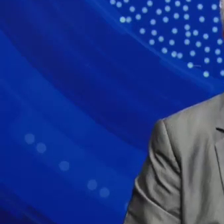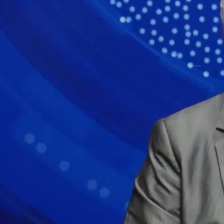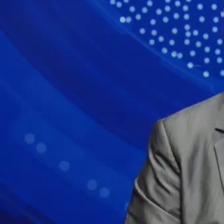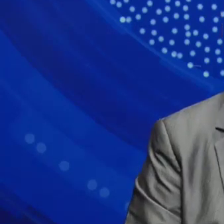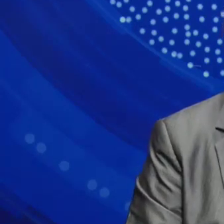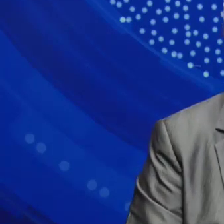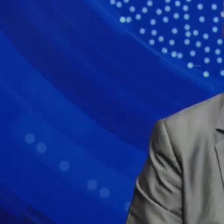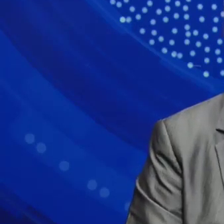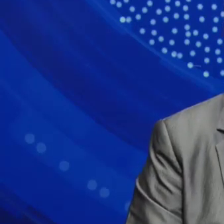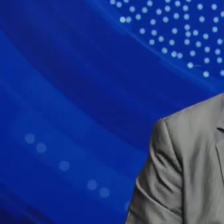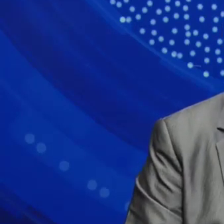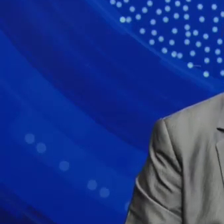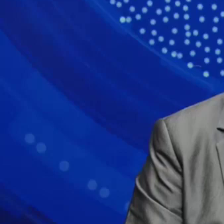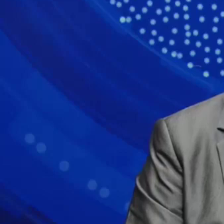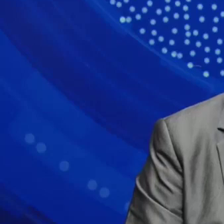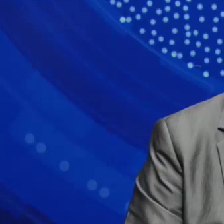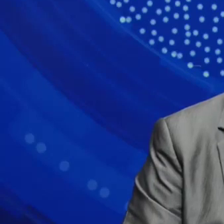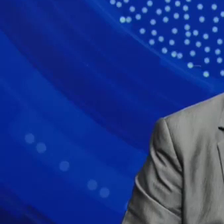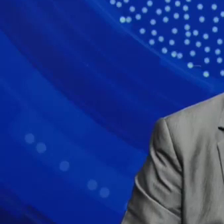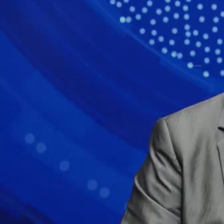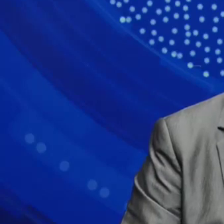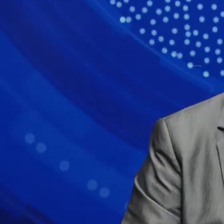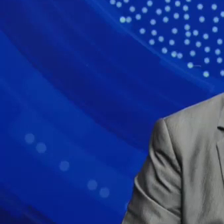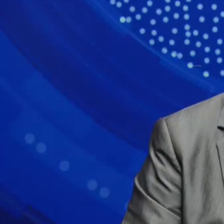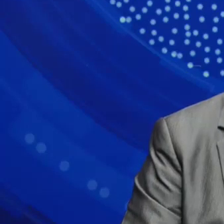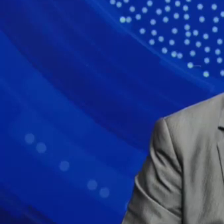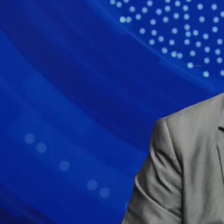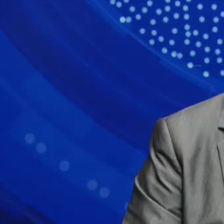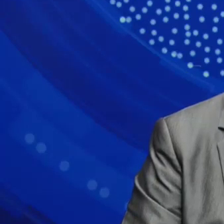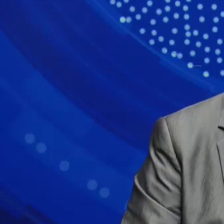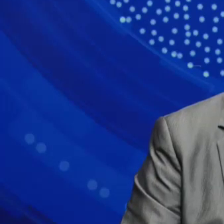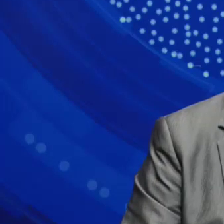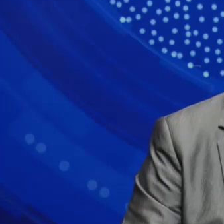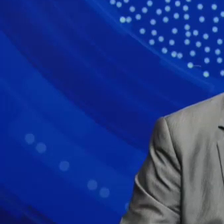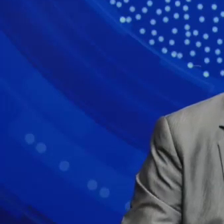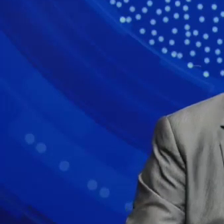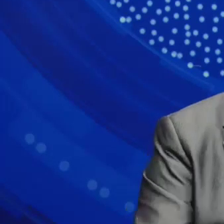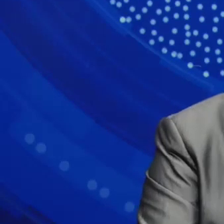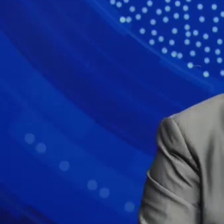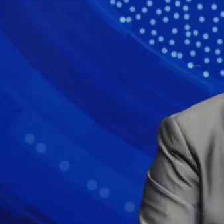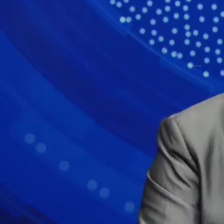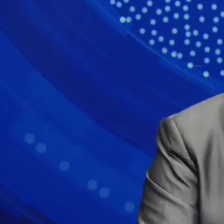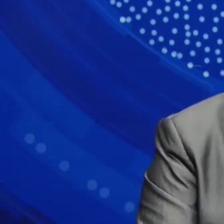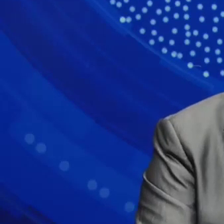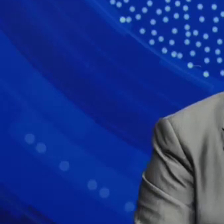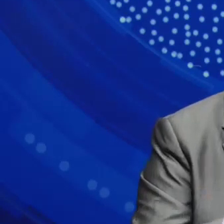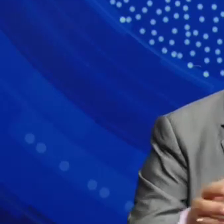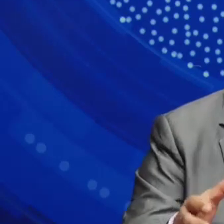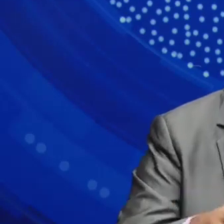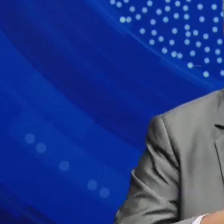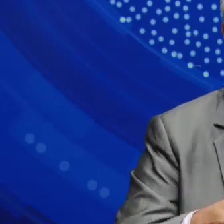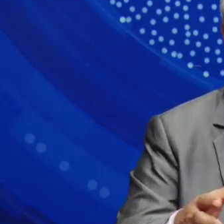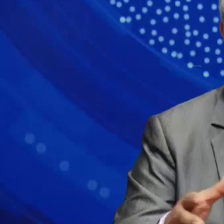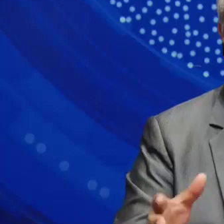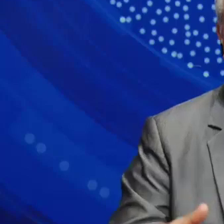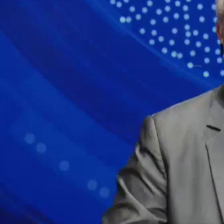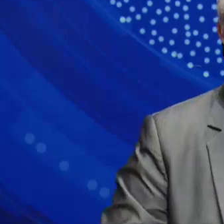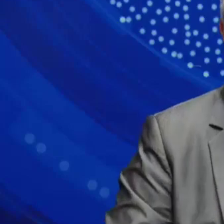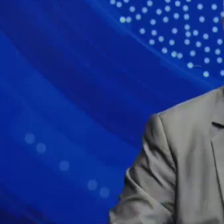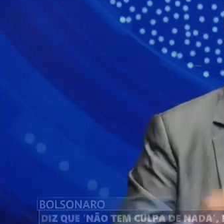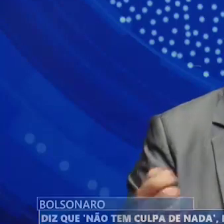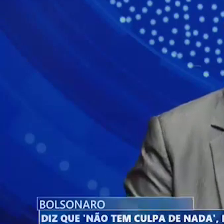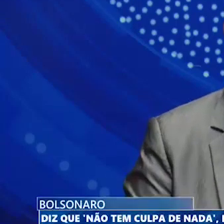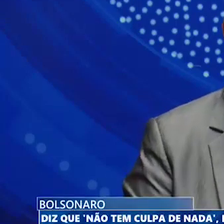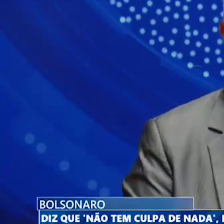máscara cara de pau na televisão ia dar entrevista ficava de máscara e quando foi para os bastidores saiu abraçando todo mundo